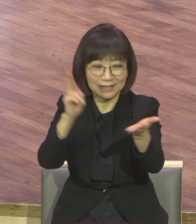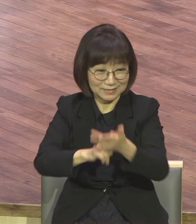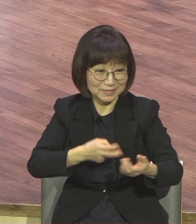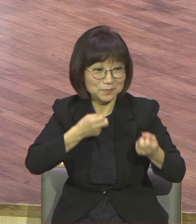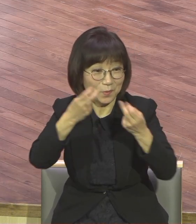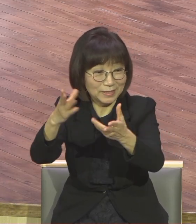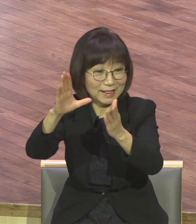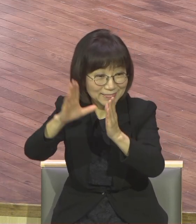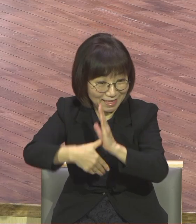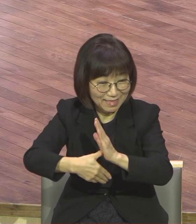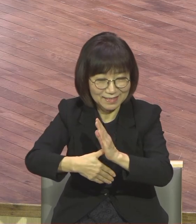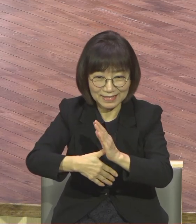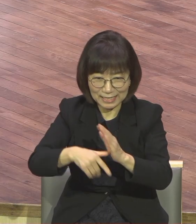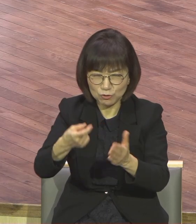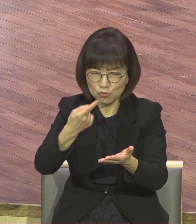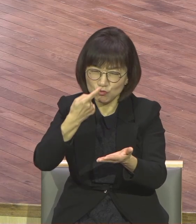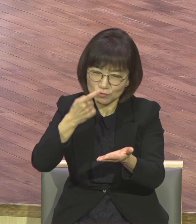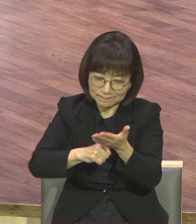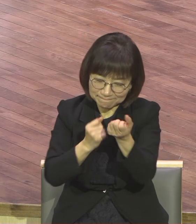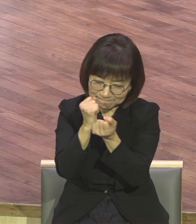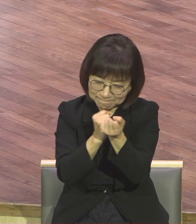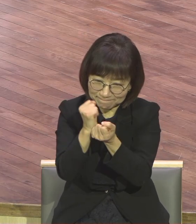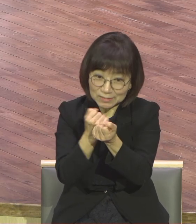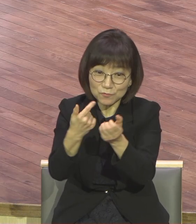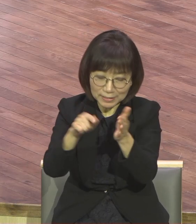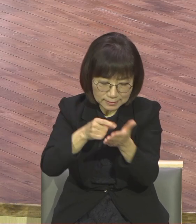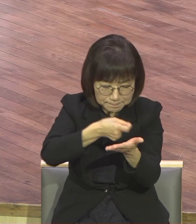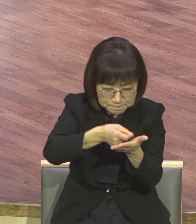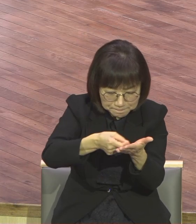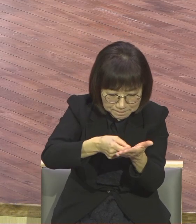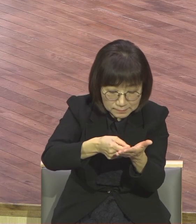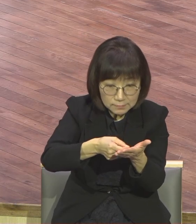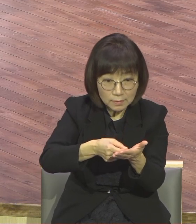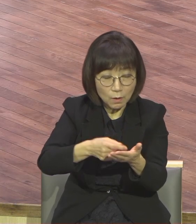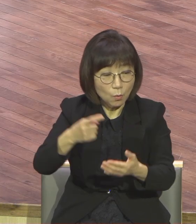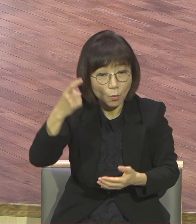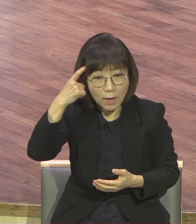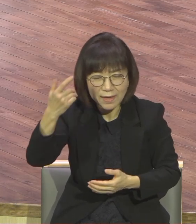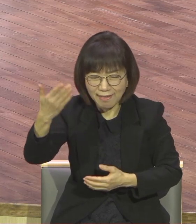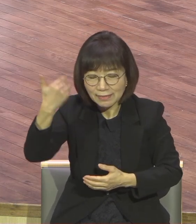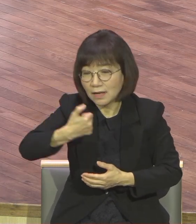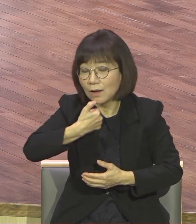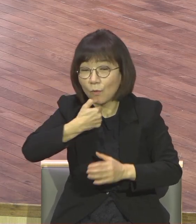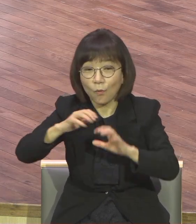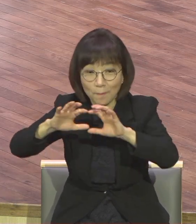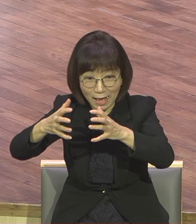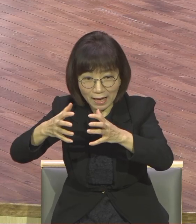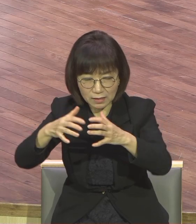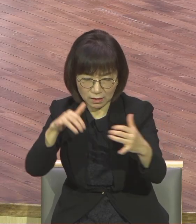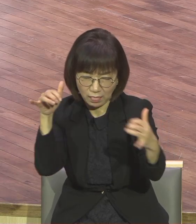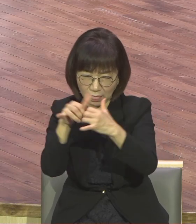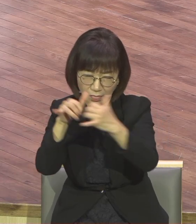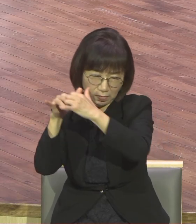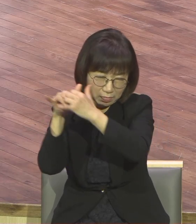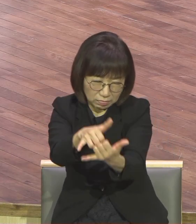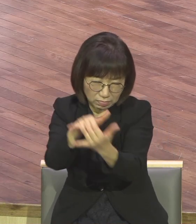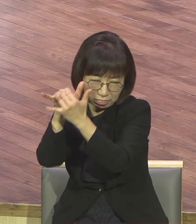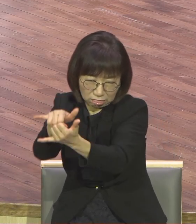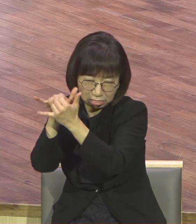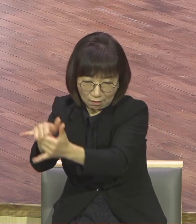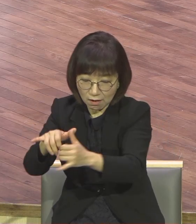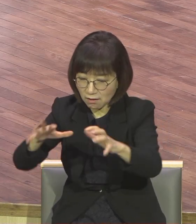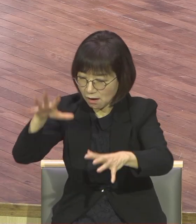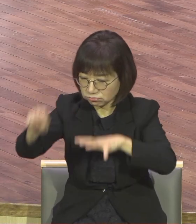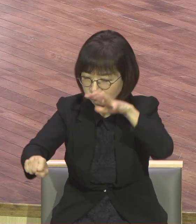위해서 로마서를 썼고, 이 지금 본문 또 말씀하고 있는 거예요. 당시 로마는 수많은 나라들을 정복했습니다. 나라를